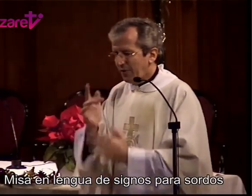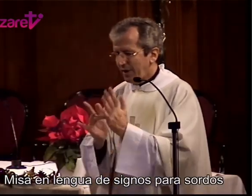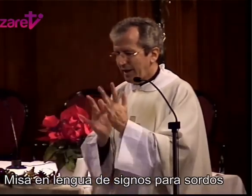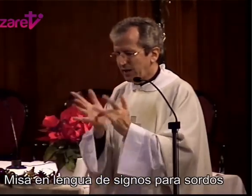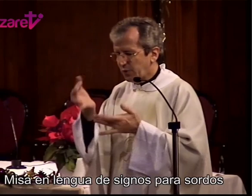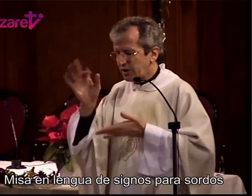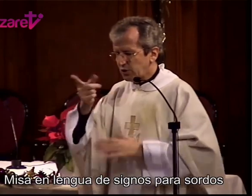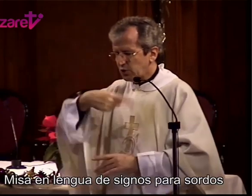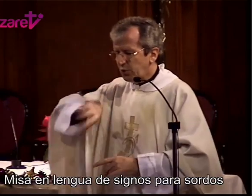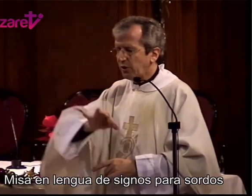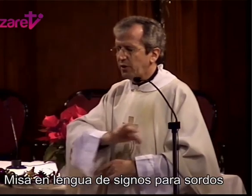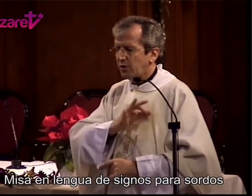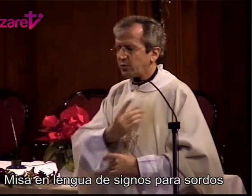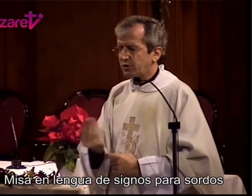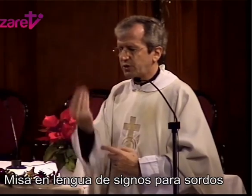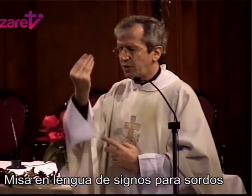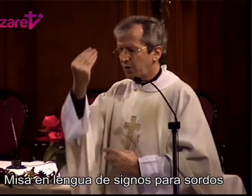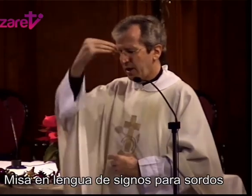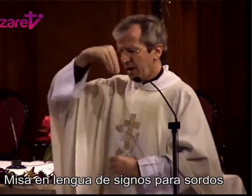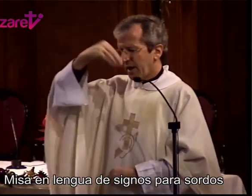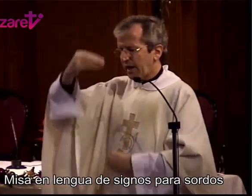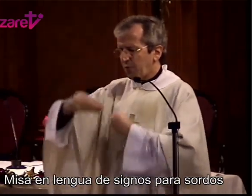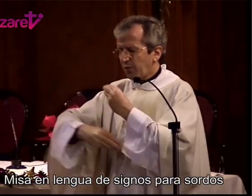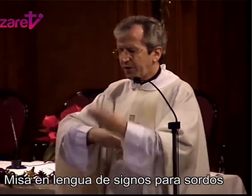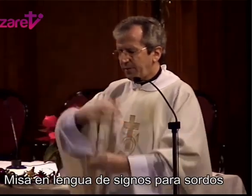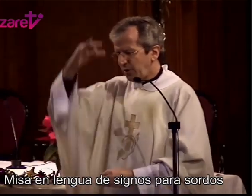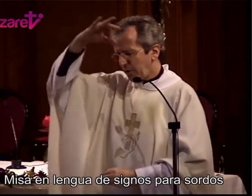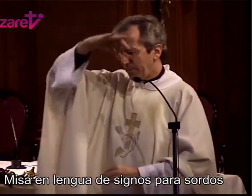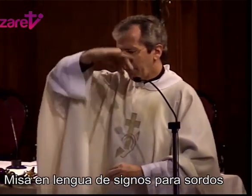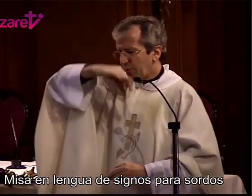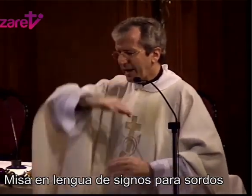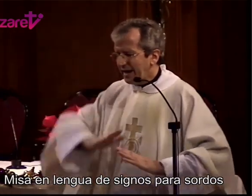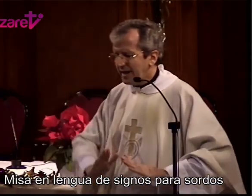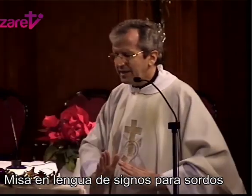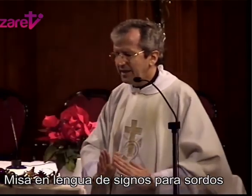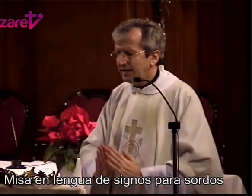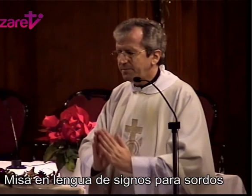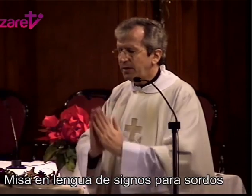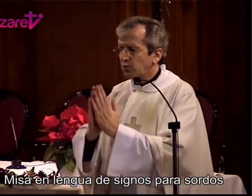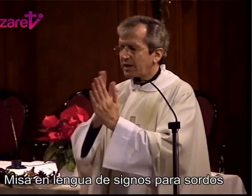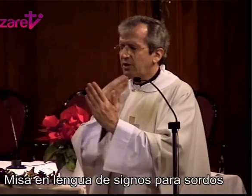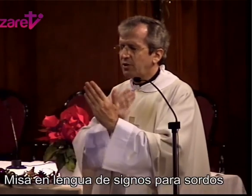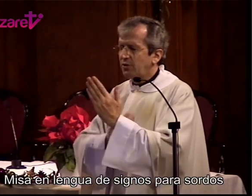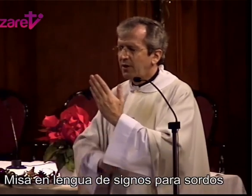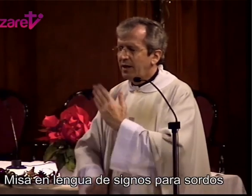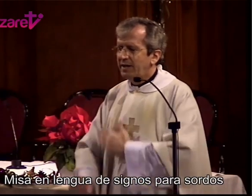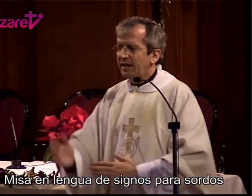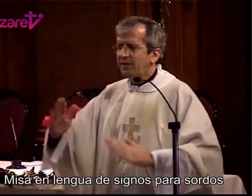en Jesucristo, su único Hijo, nuestro Señor, que fue concebido por obra y gracia del Espíritu Santo. Nació